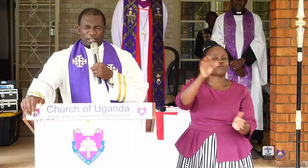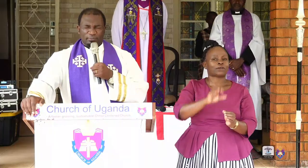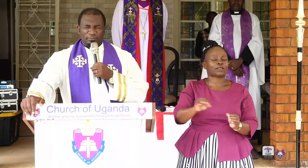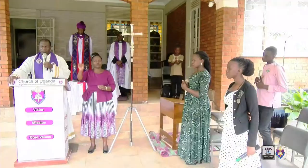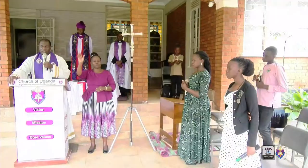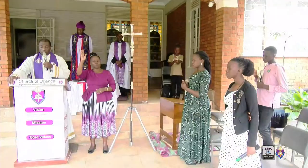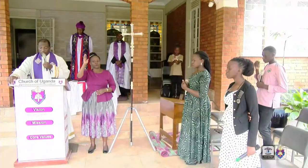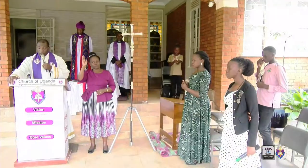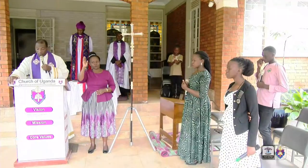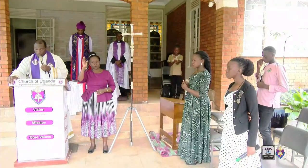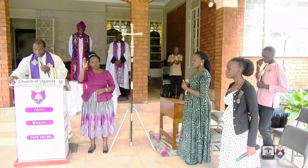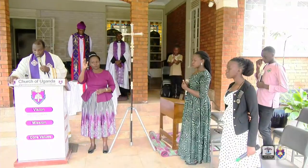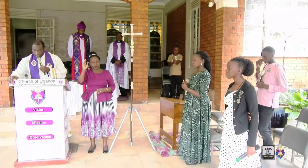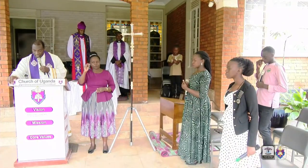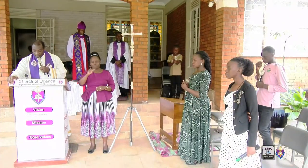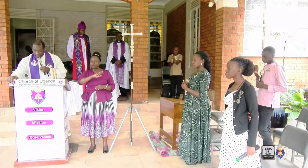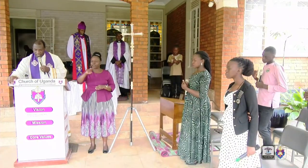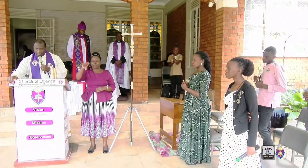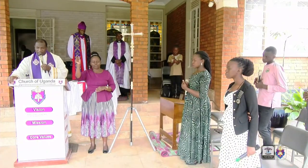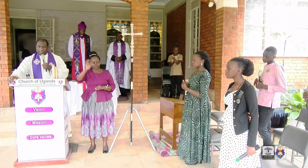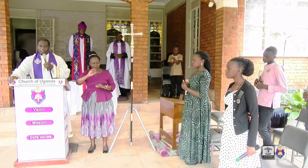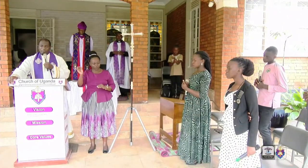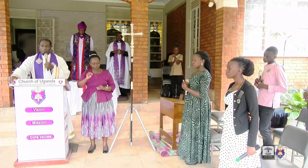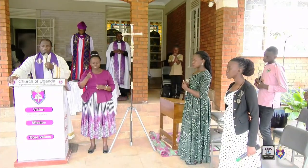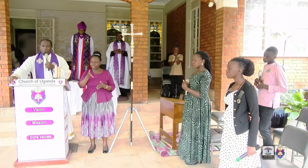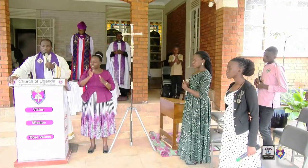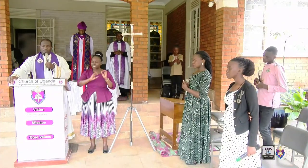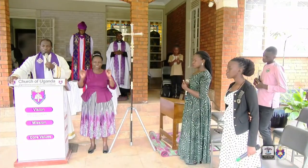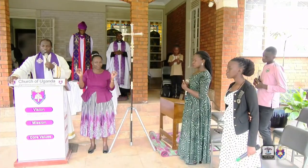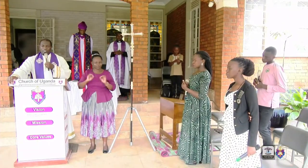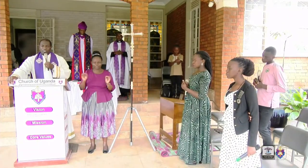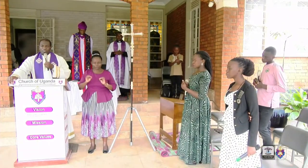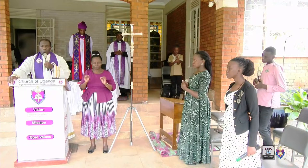ow'ekisa. Teri akwenkana era talibaayo.